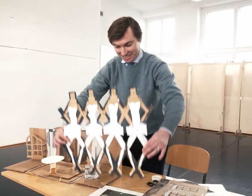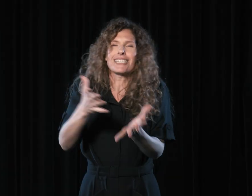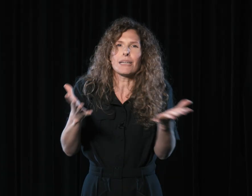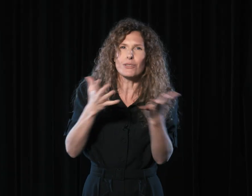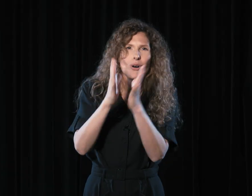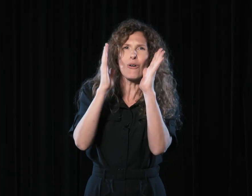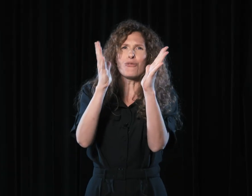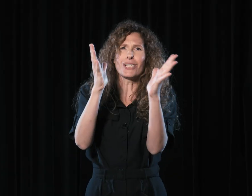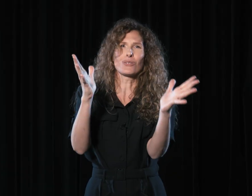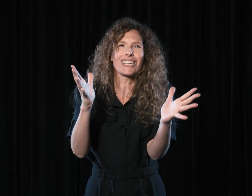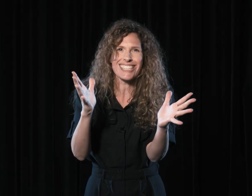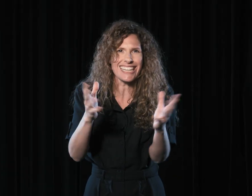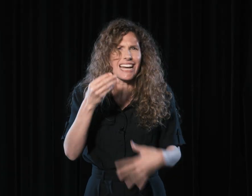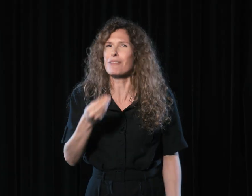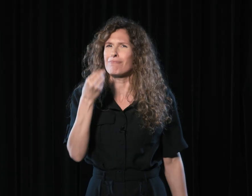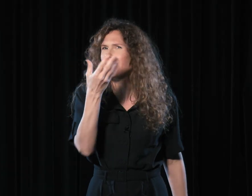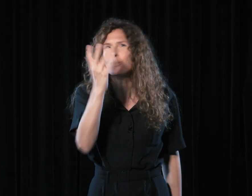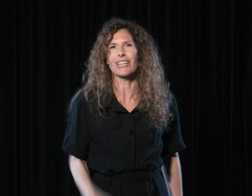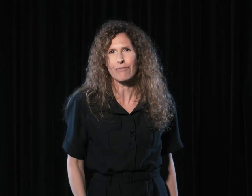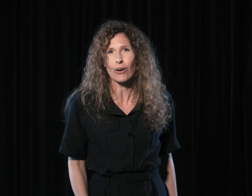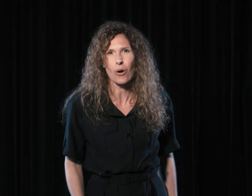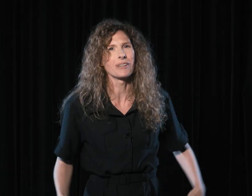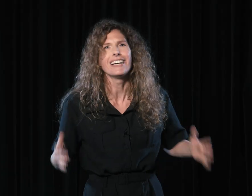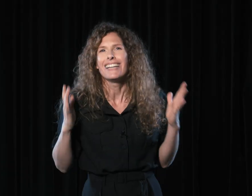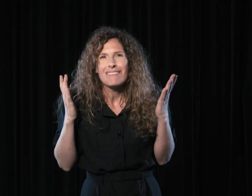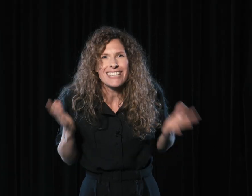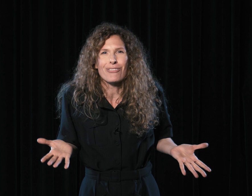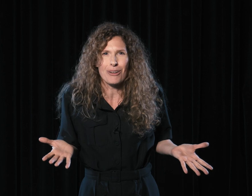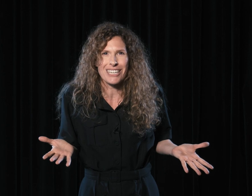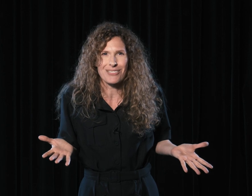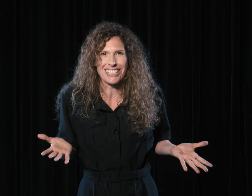und, es gibt so viel zu erzählen, aber Sie müssen einfach kommen. Ich freue mich auf Sie.